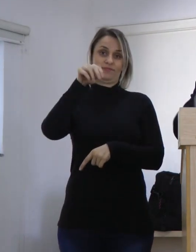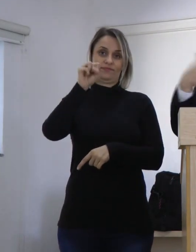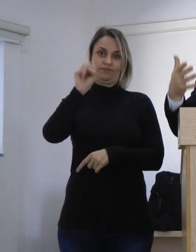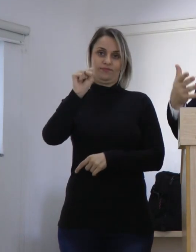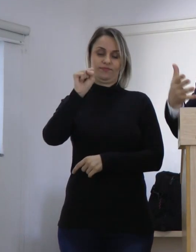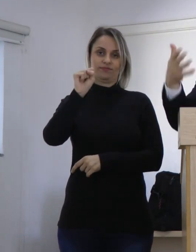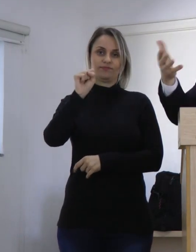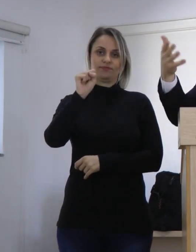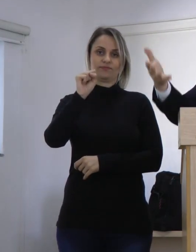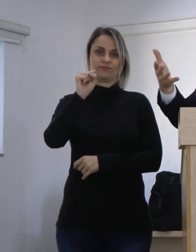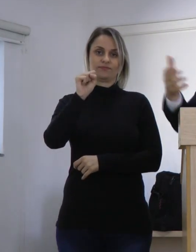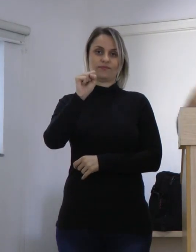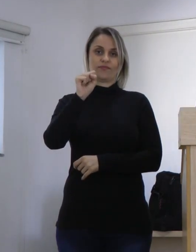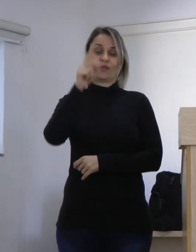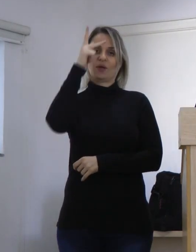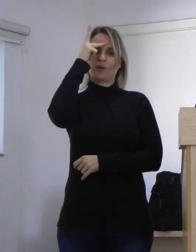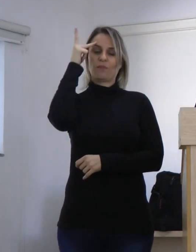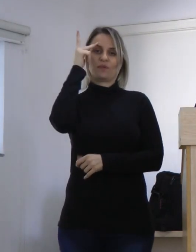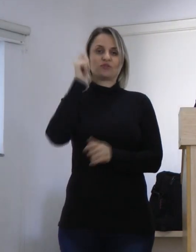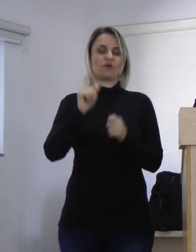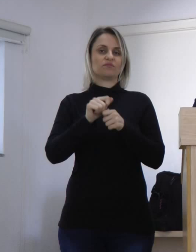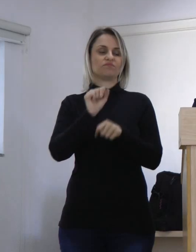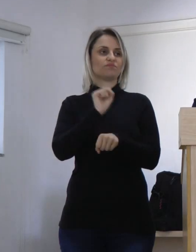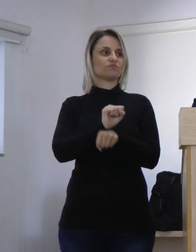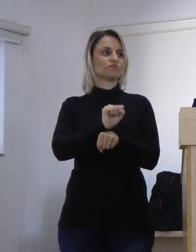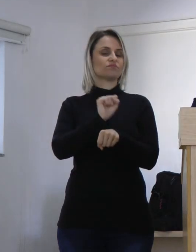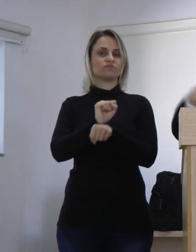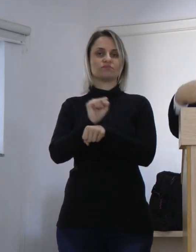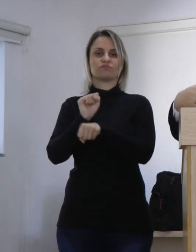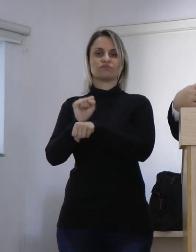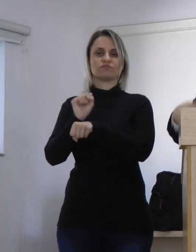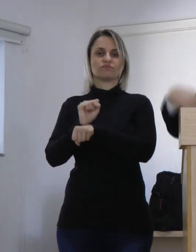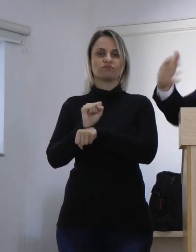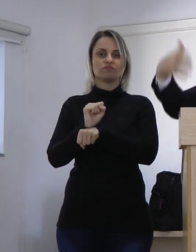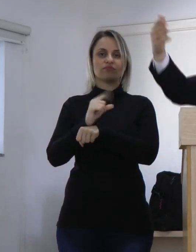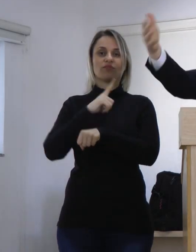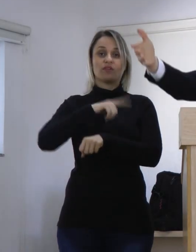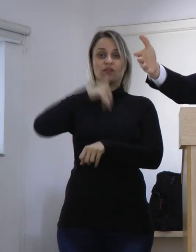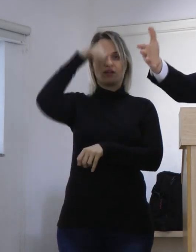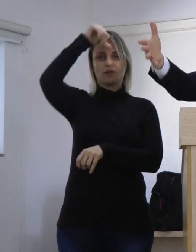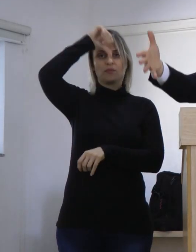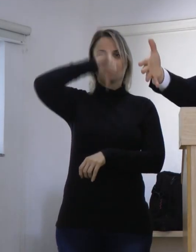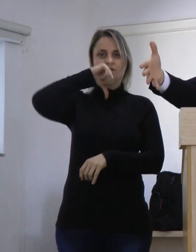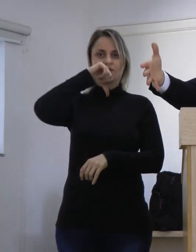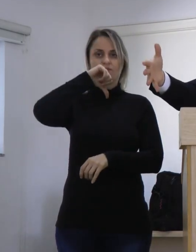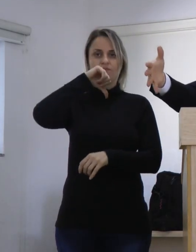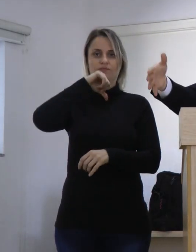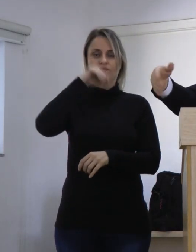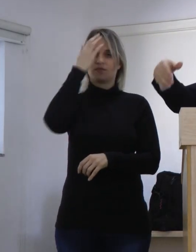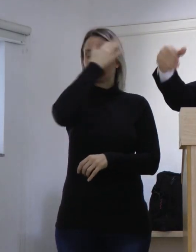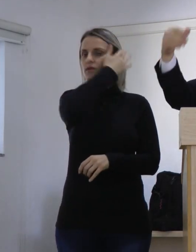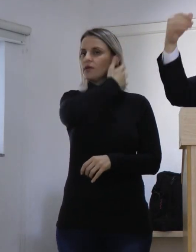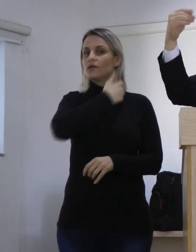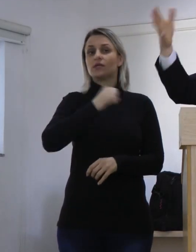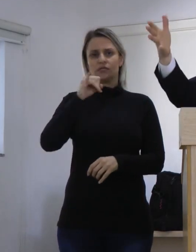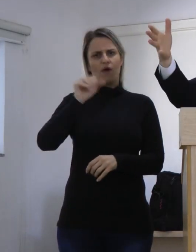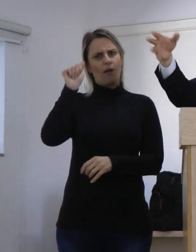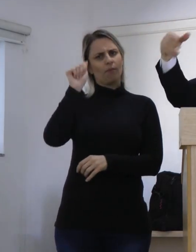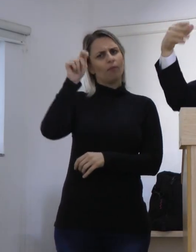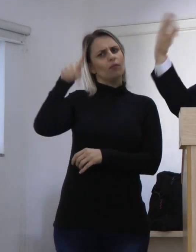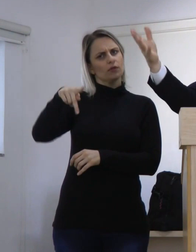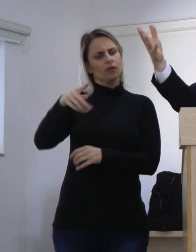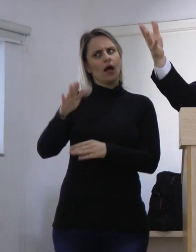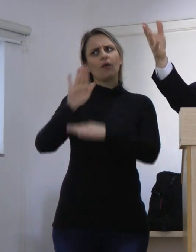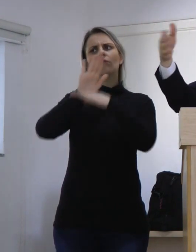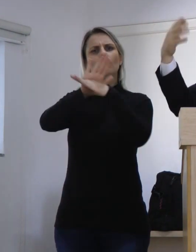A inatividade provoca a depressão. Vamos aposentar, mas é para ajudar mais aqui no Centro Espírita Nosso Lar, na nossa URI,